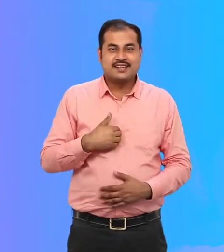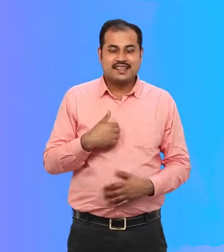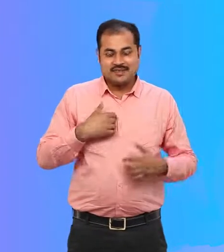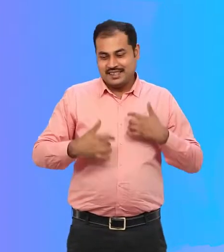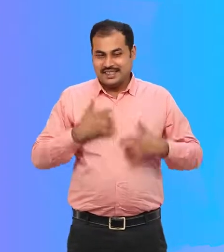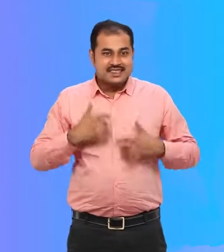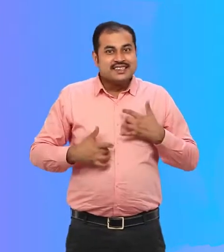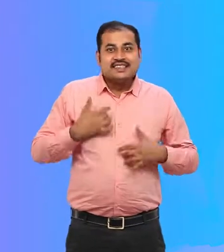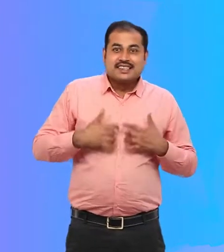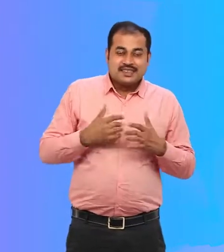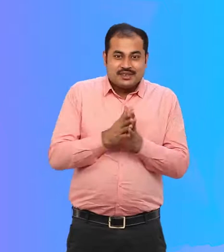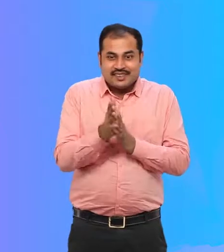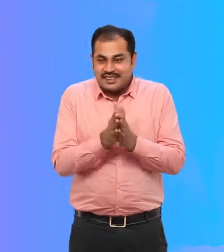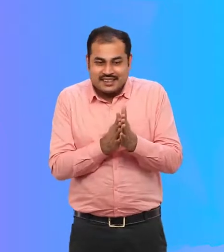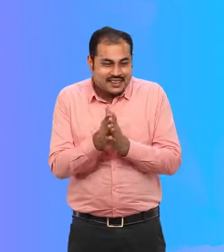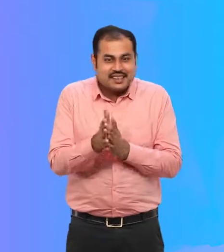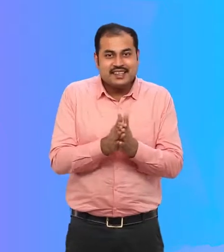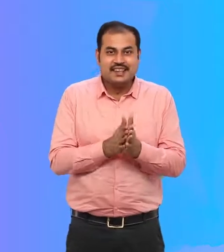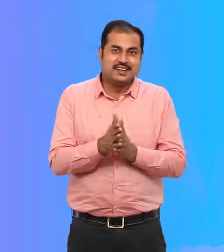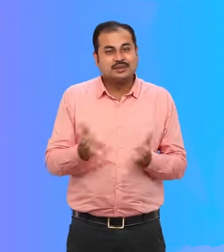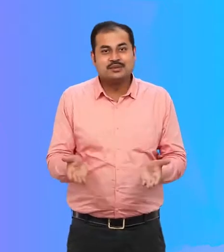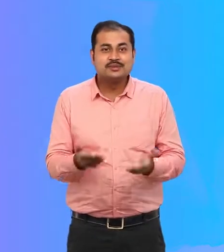कि चिंगारी सुलग चुकी थी